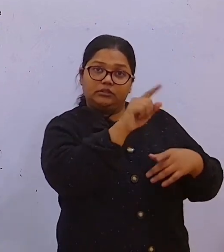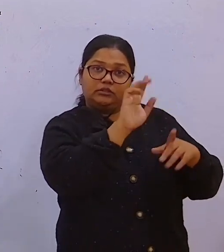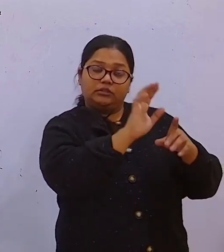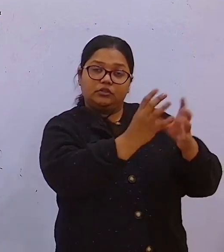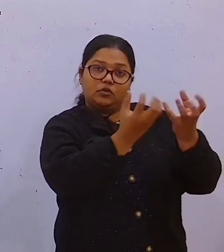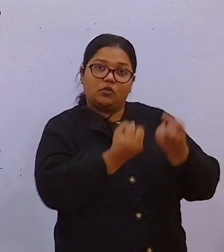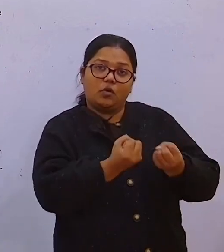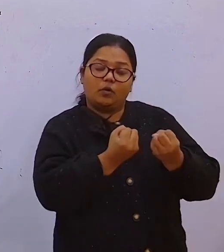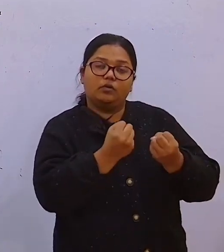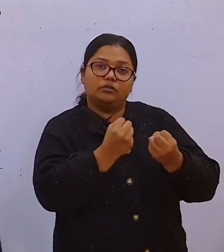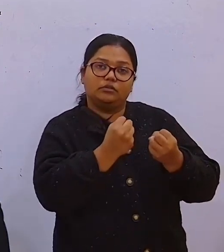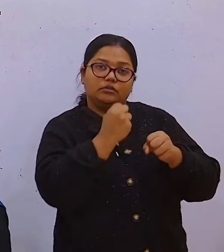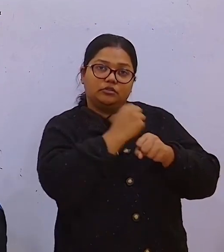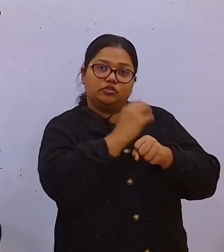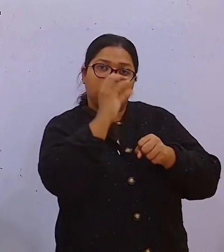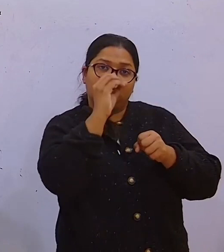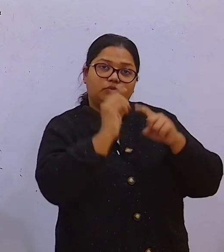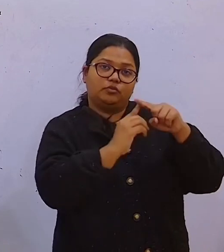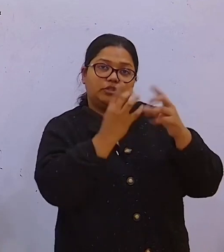है ना।